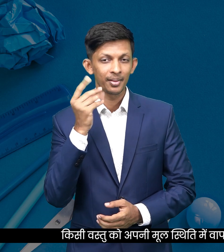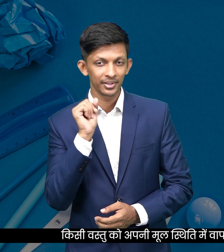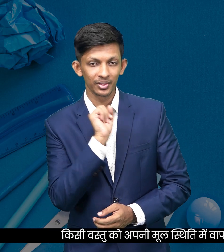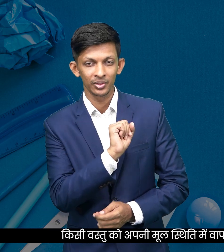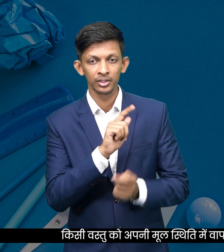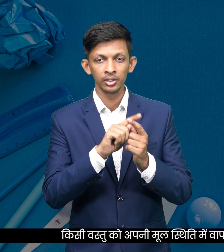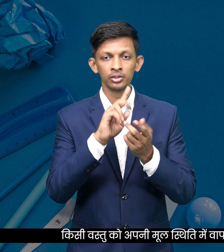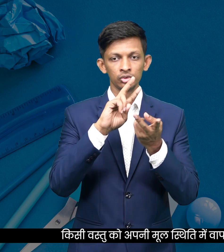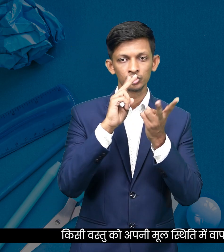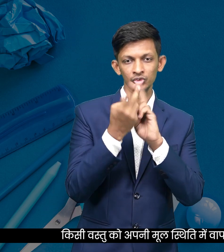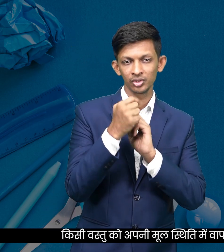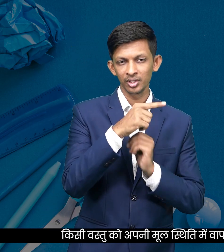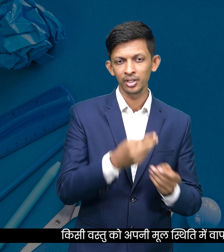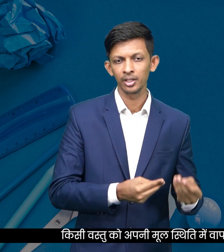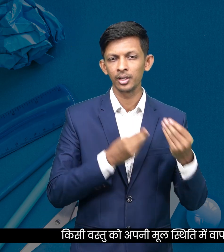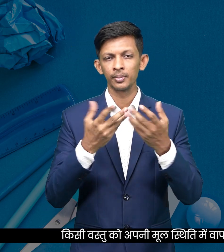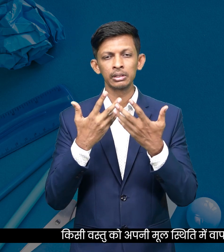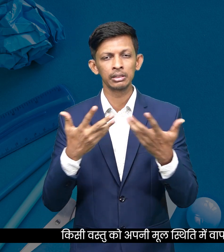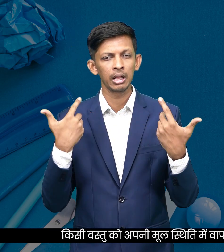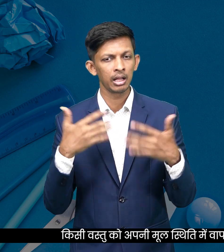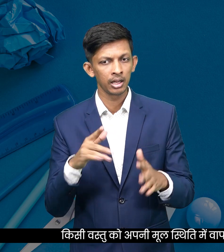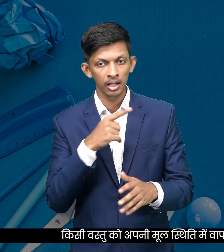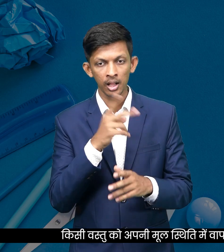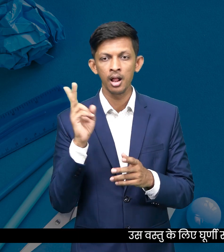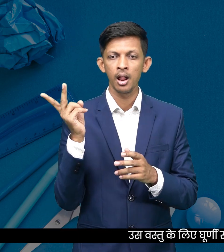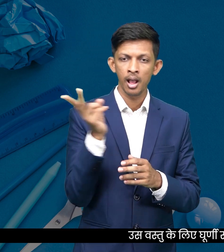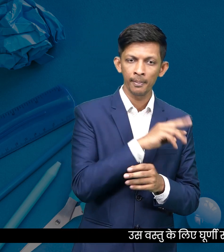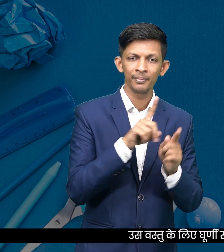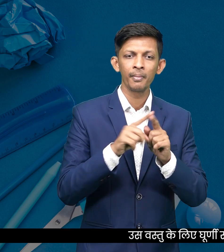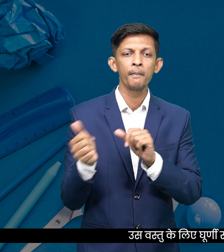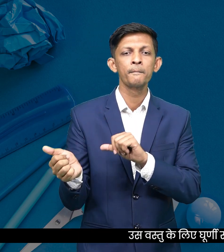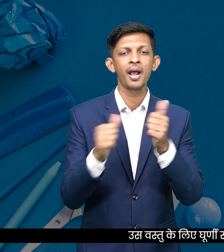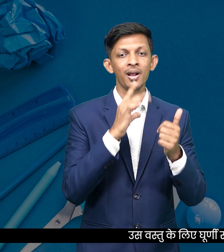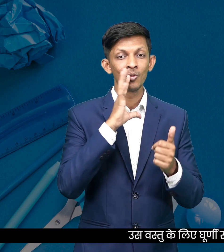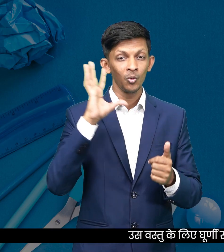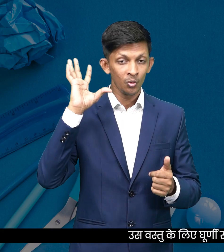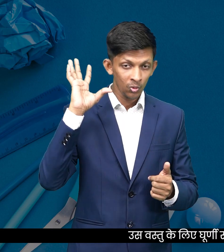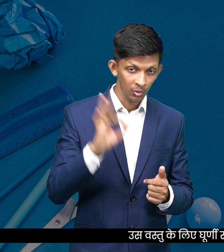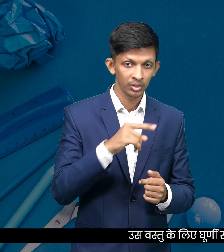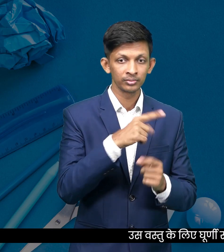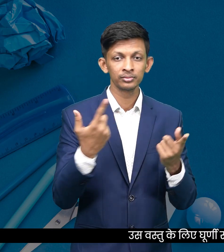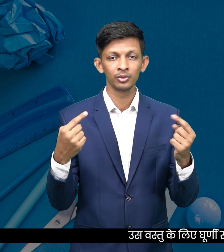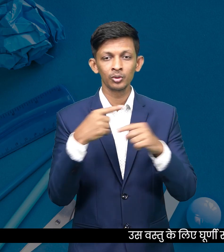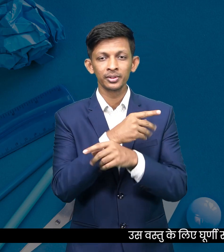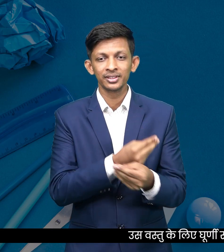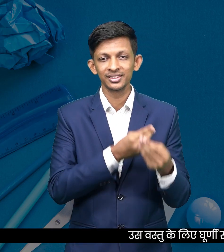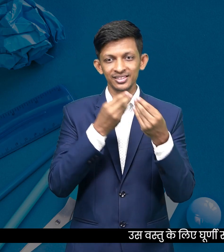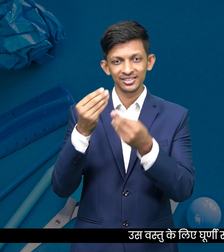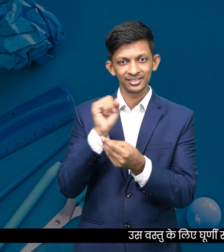में वापस आने के लिए दिए गए घुमावों की संख्या उस वस्तु के लिए घूर्णी समरूपता का क्रम देती है।